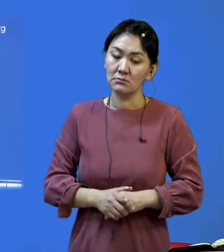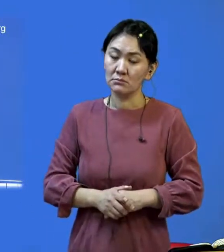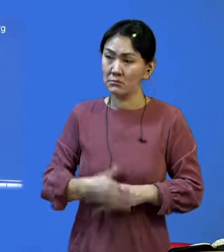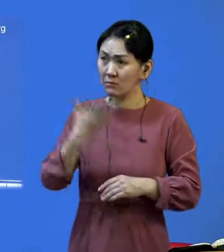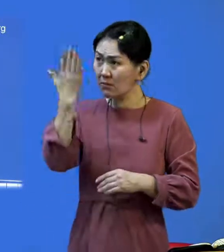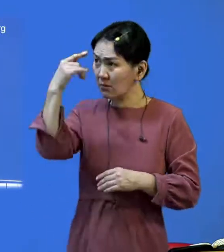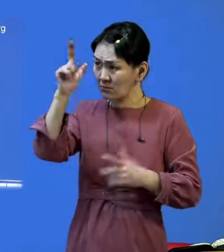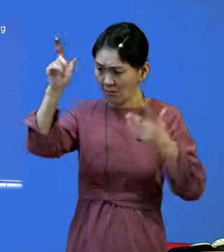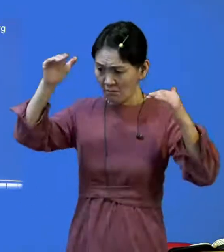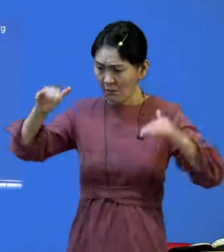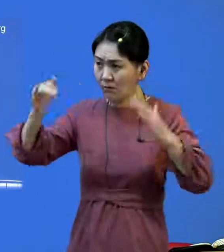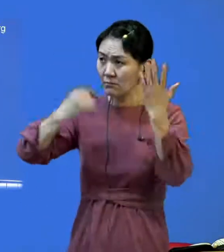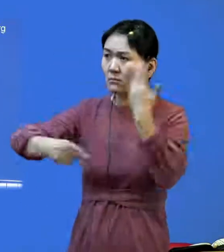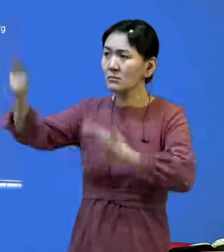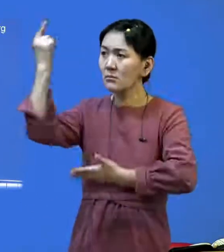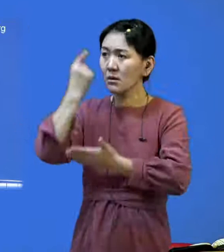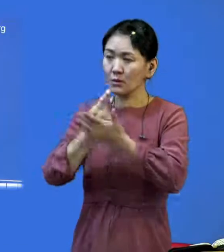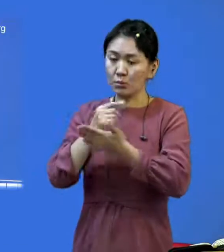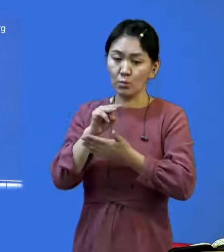Таны хаанчлал ирдэг вэ?